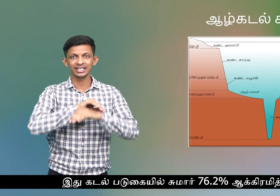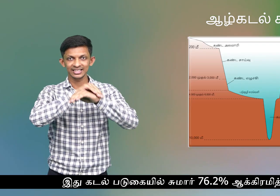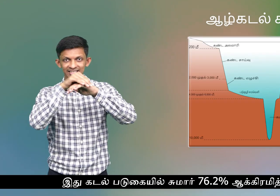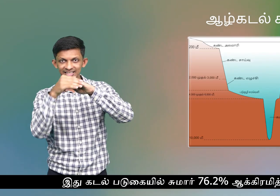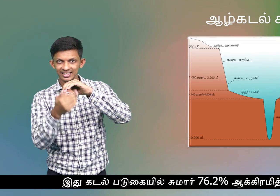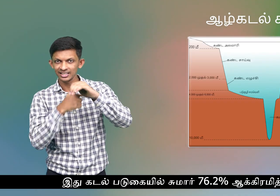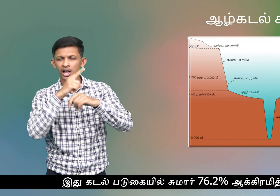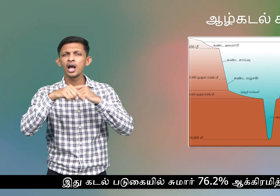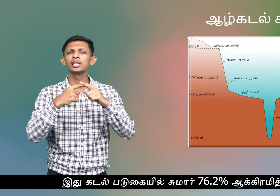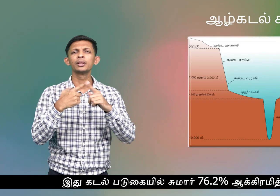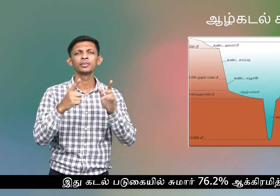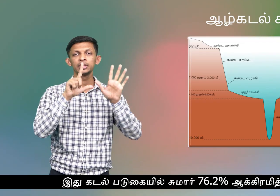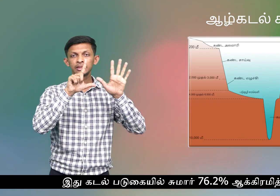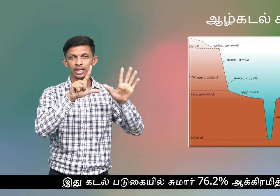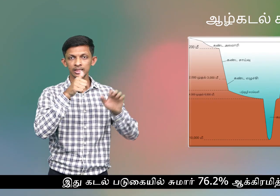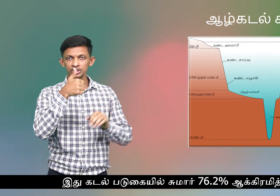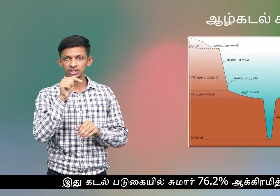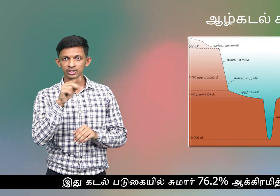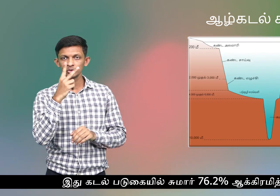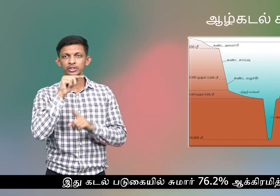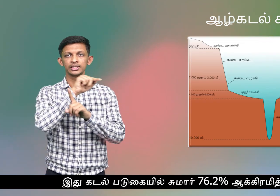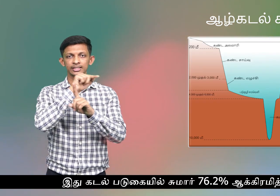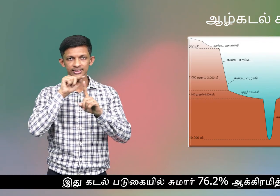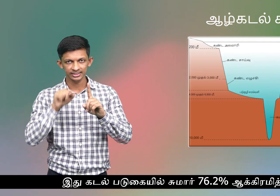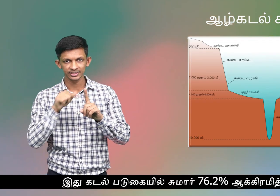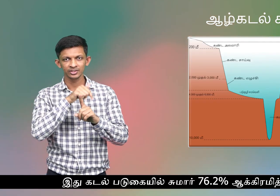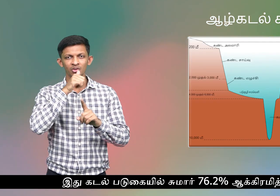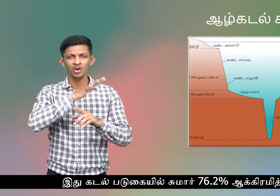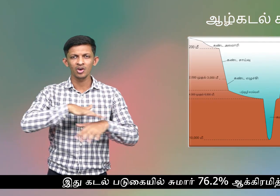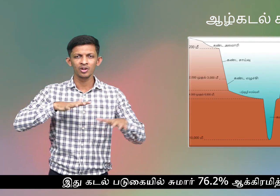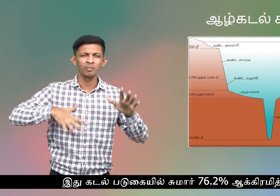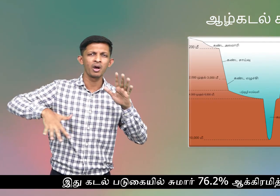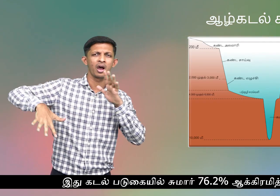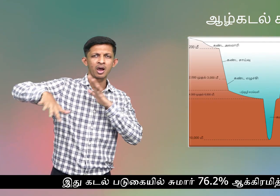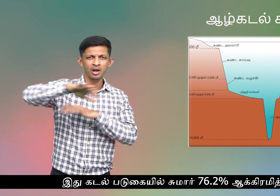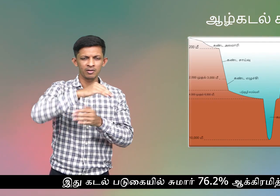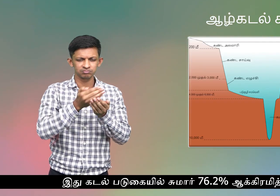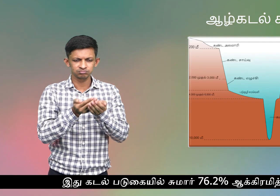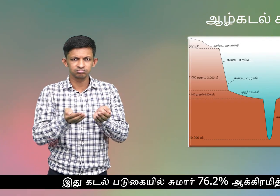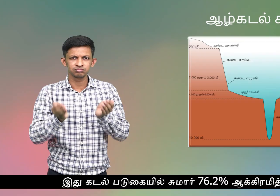இது கடல் படுகையில் சுமார் 76.2 விழுக்காடு ஆக்கிரமித்துள்ளது.